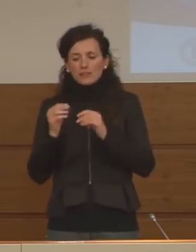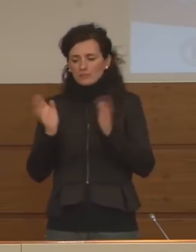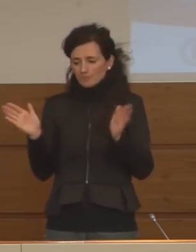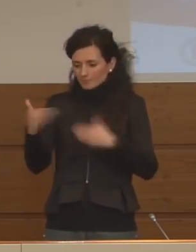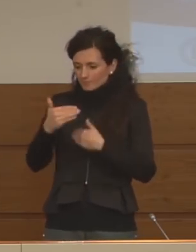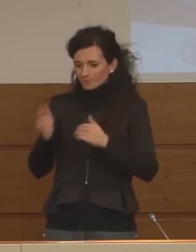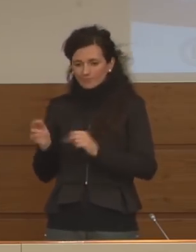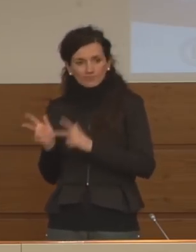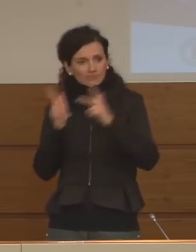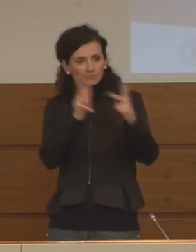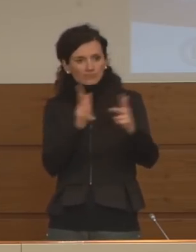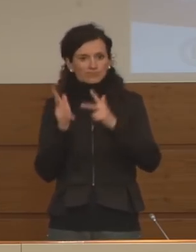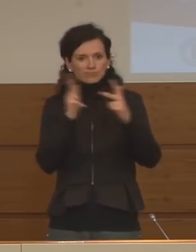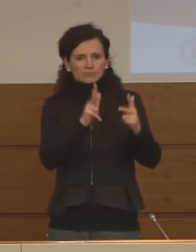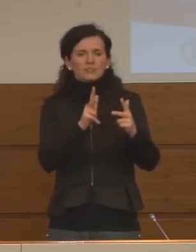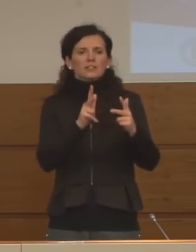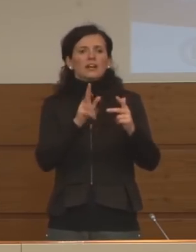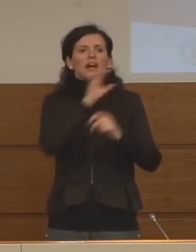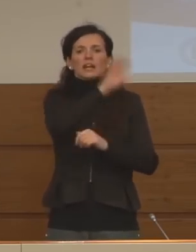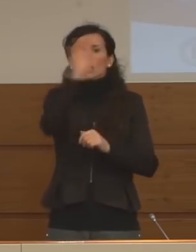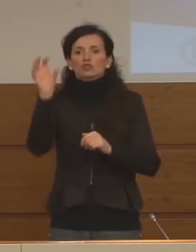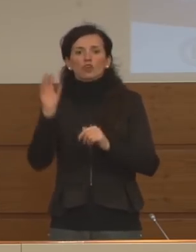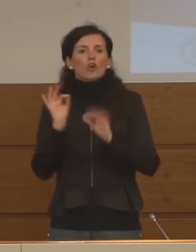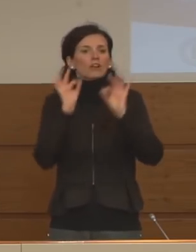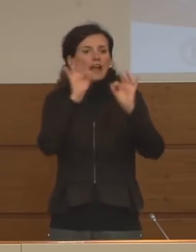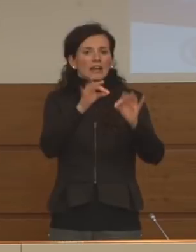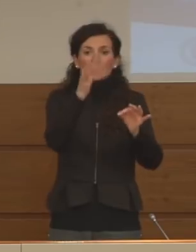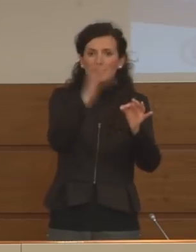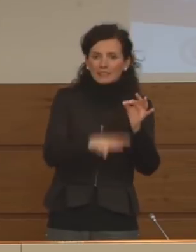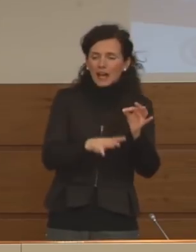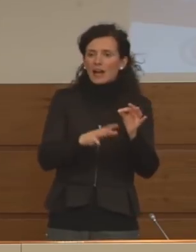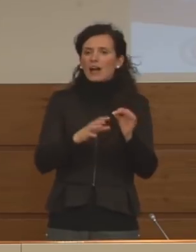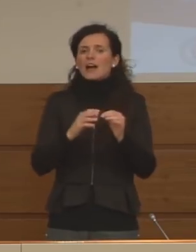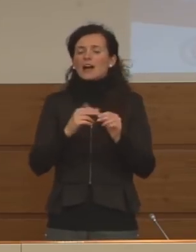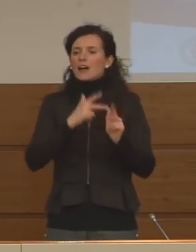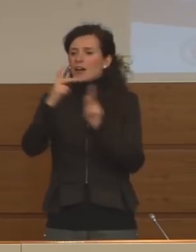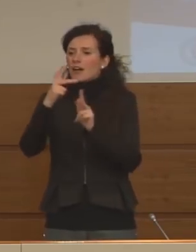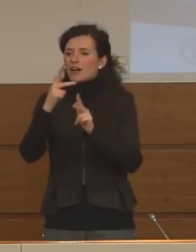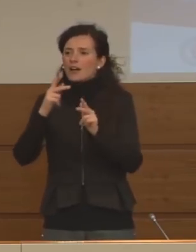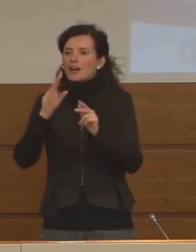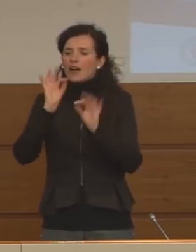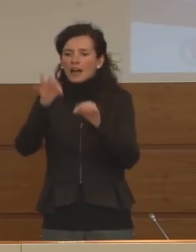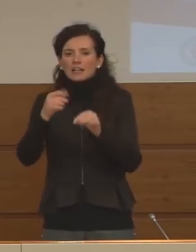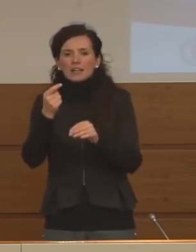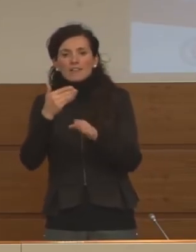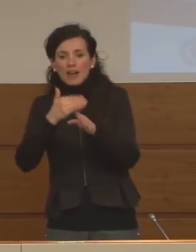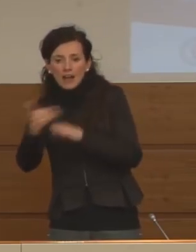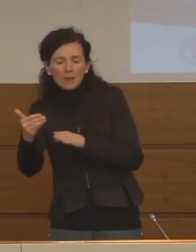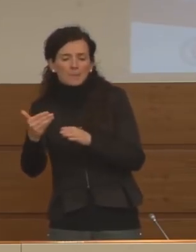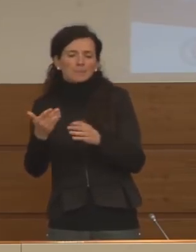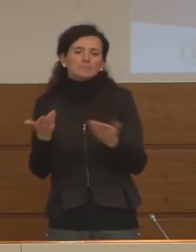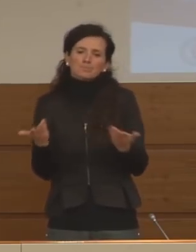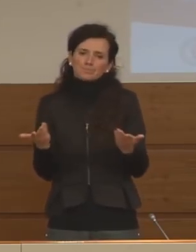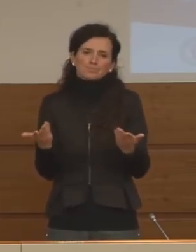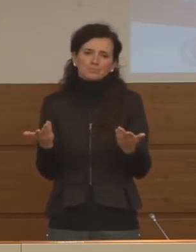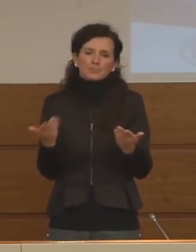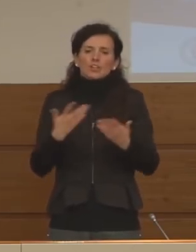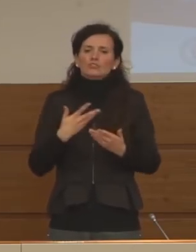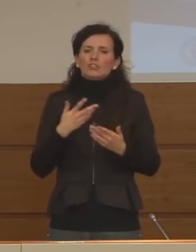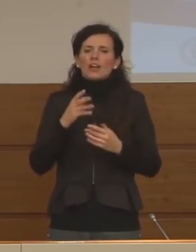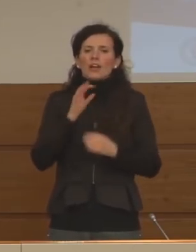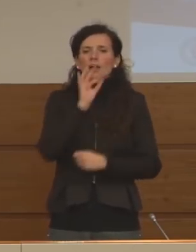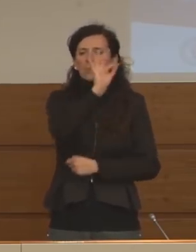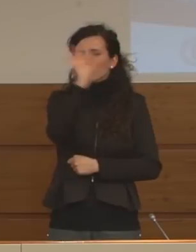apparecchi di queste apparecchiature di questi dispositivi dove ovviamente queste cose arrivano prima e ci sono dei